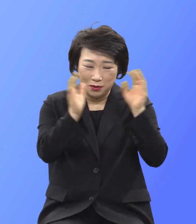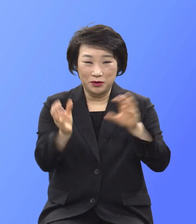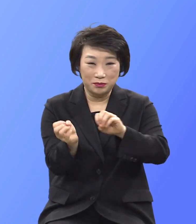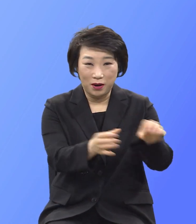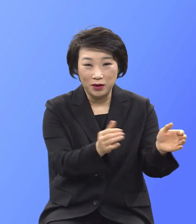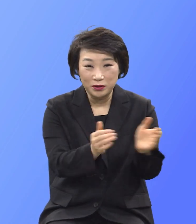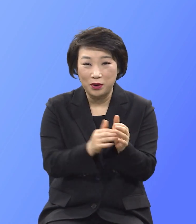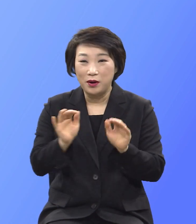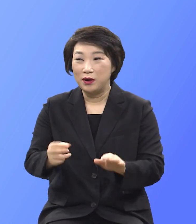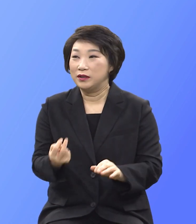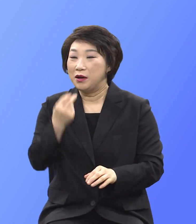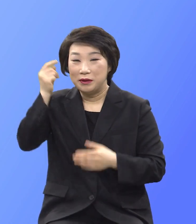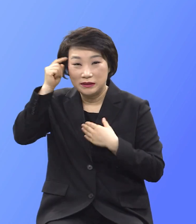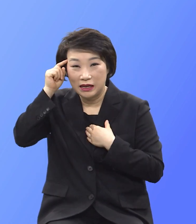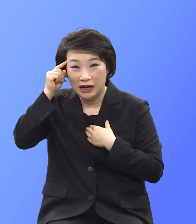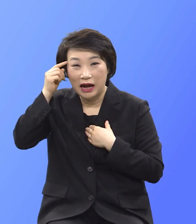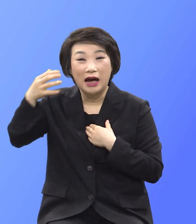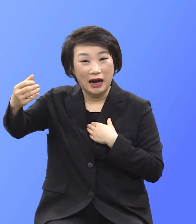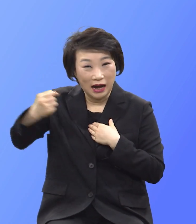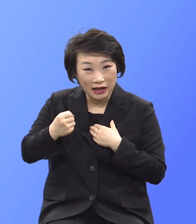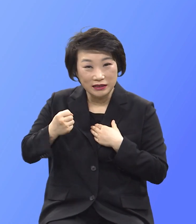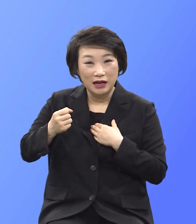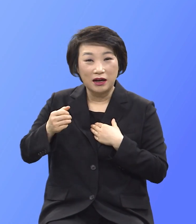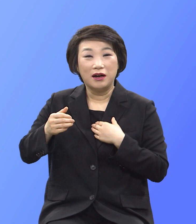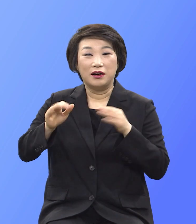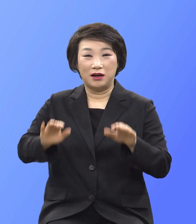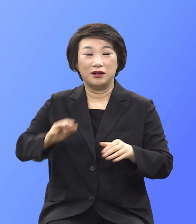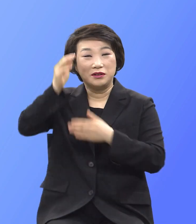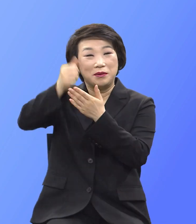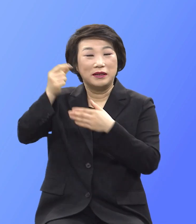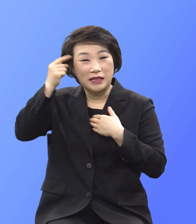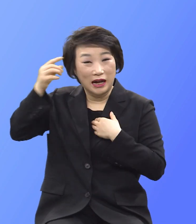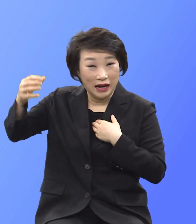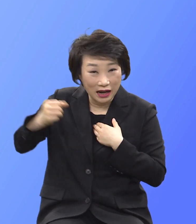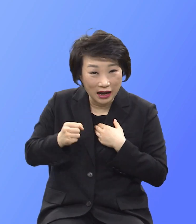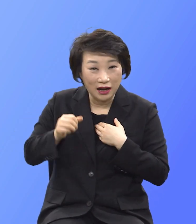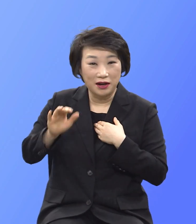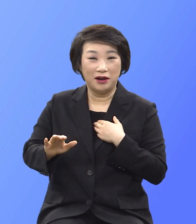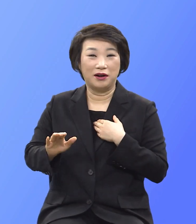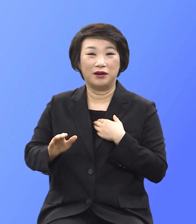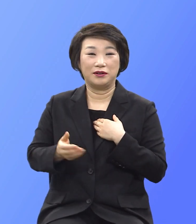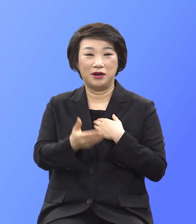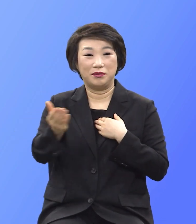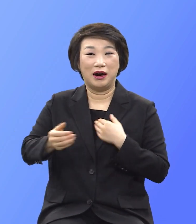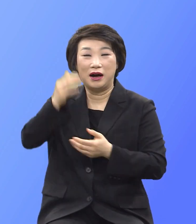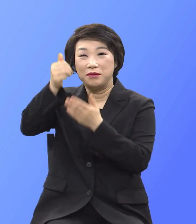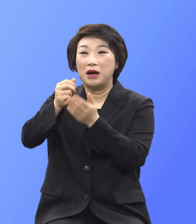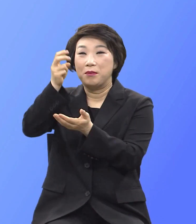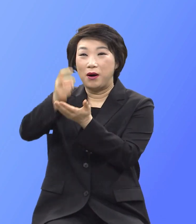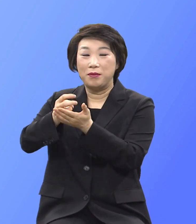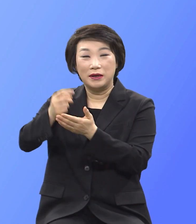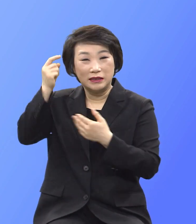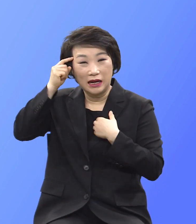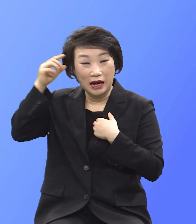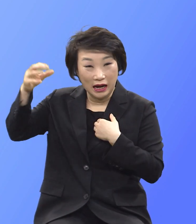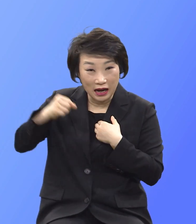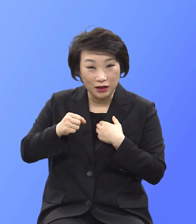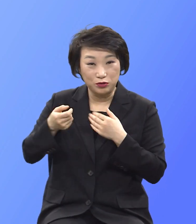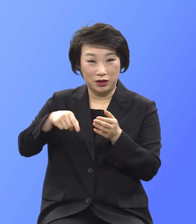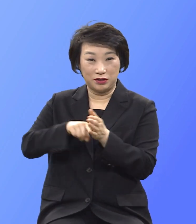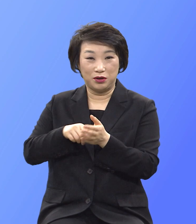버리고 생명의 생각을 가지라고, 성령의 생각을 가지라고, 하나님의 법의 생각을